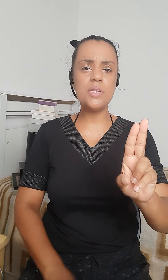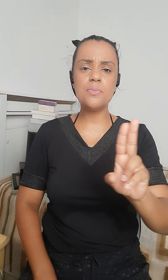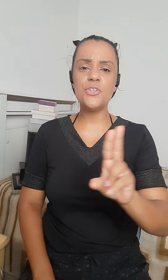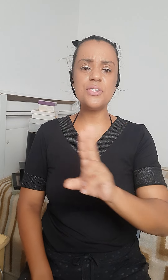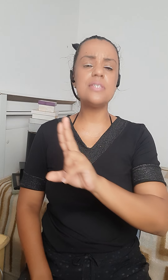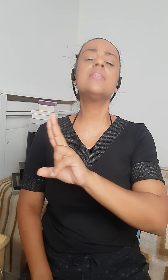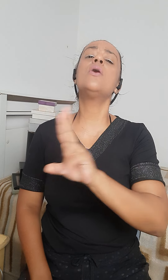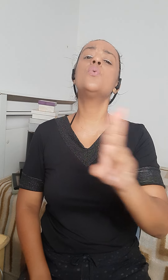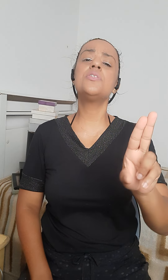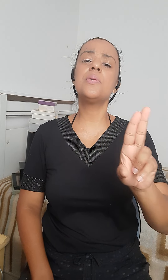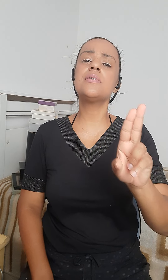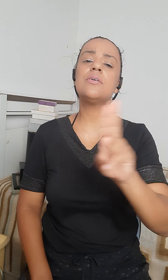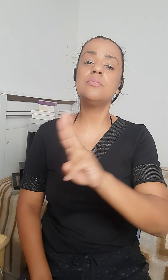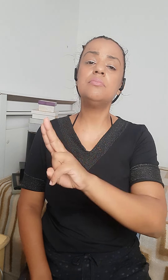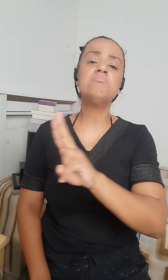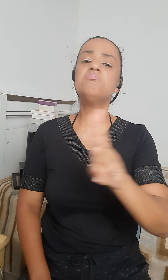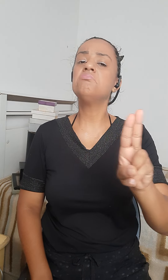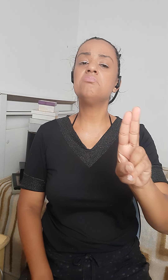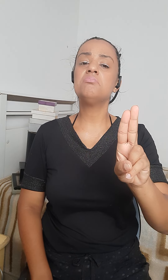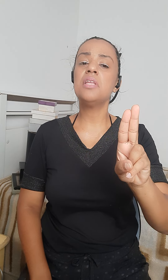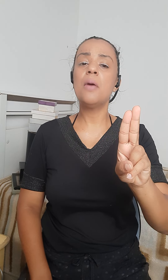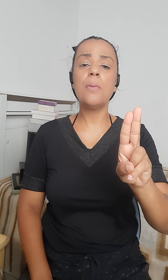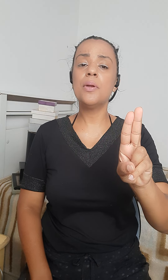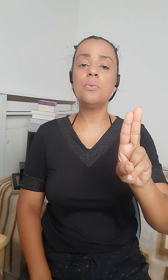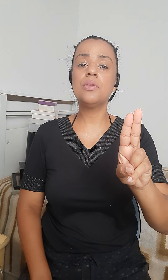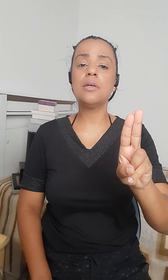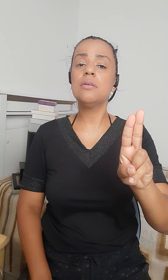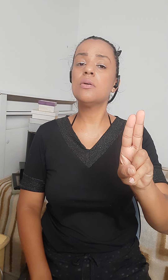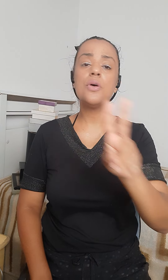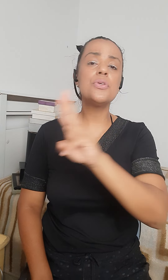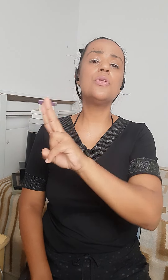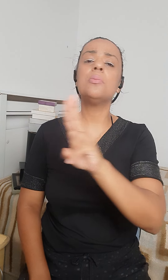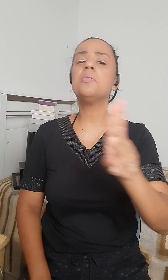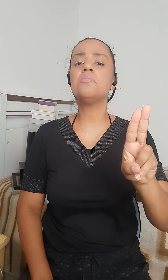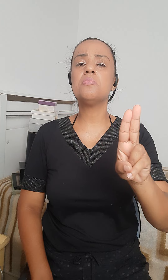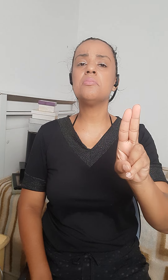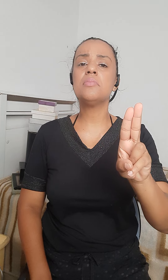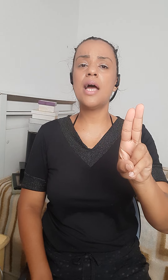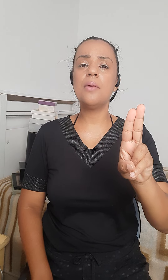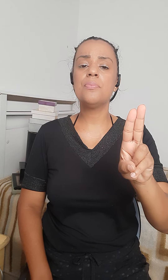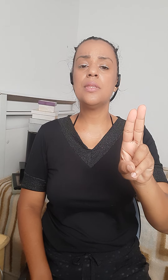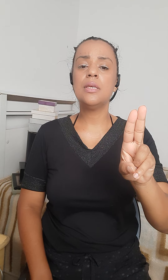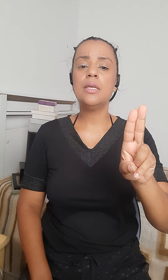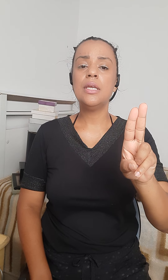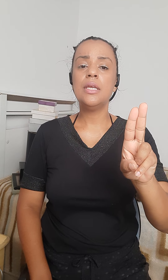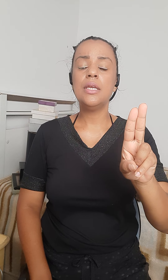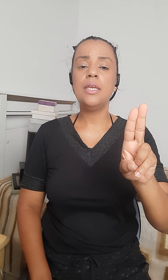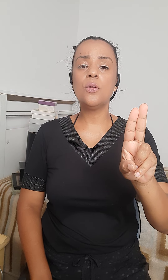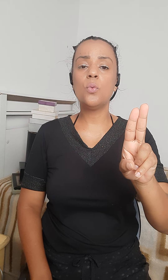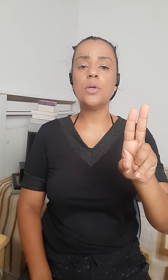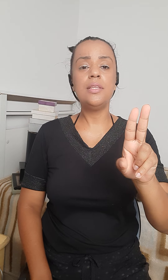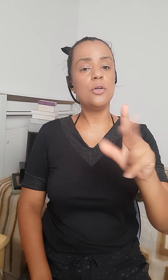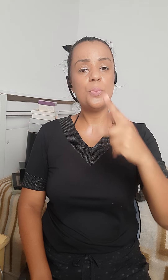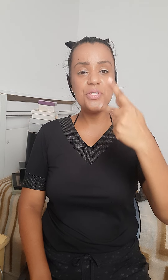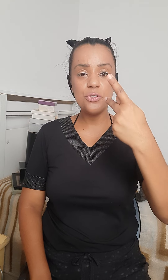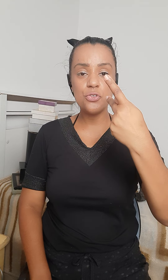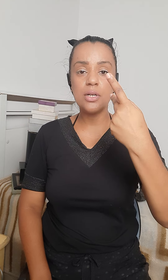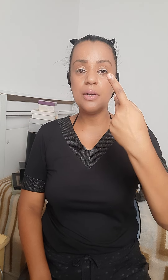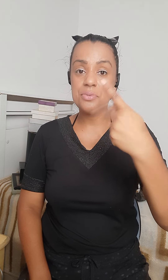Simplesmente esse sinal com expressão. É uma pergunta. Qual o seu nome? Tá? E então não preciso jogar o